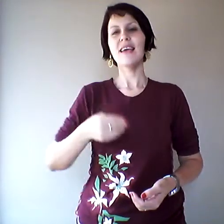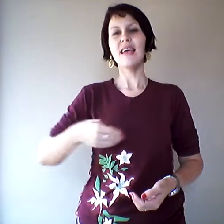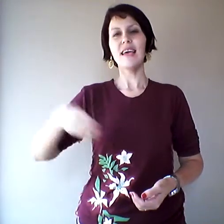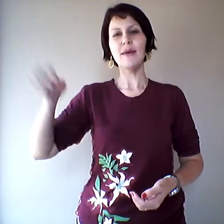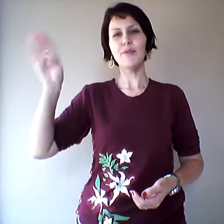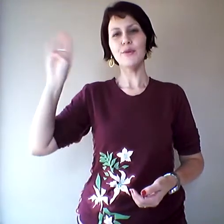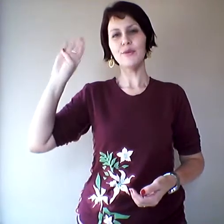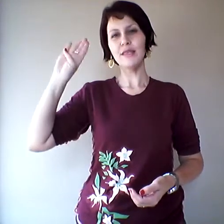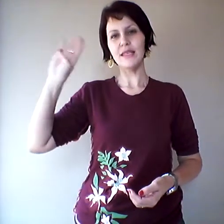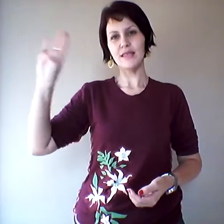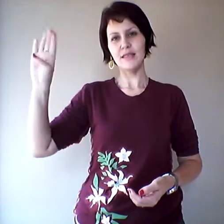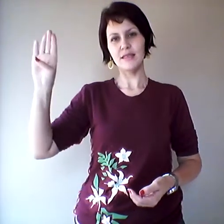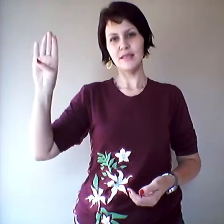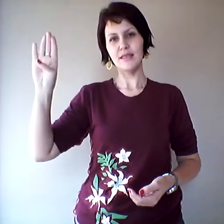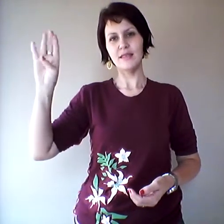é Bruna.